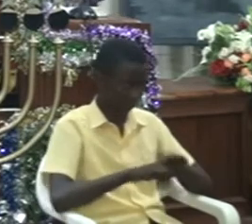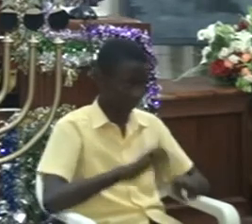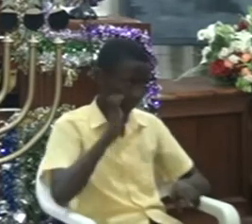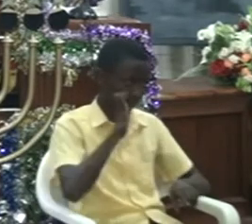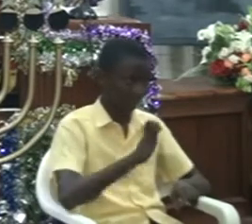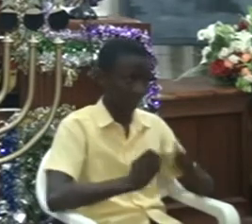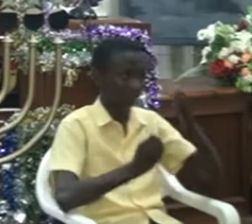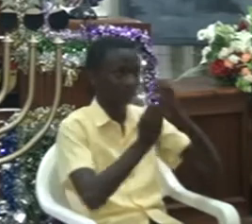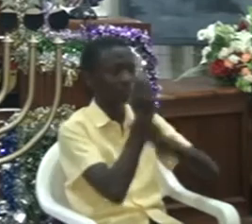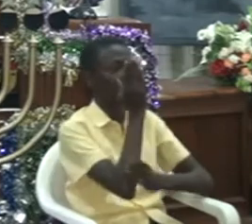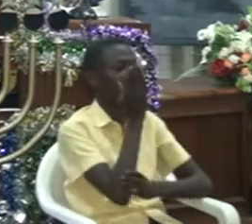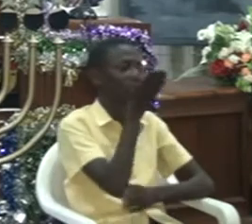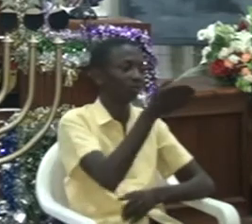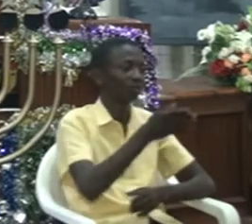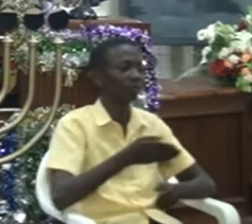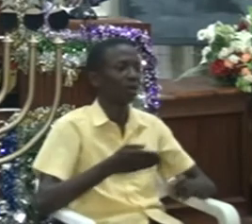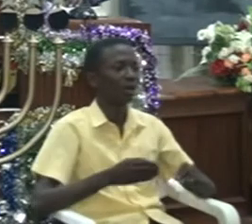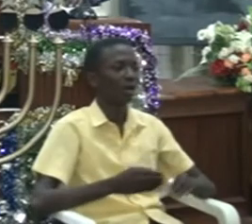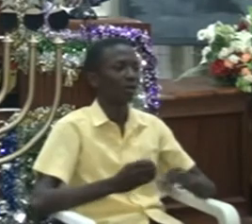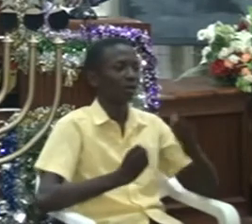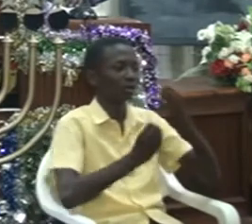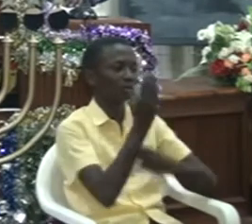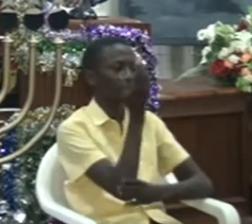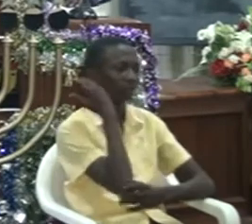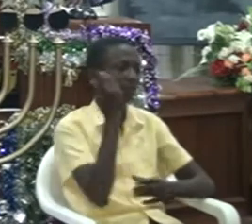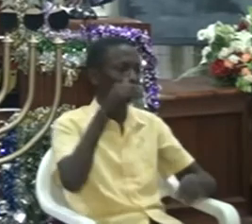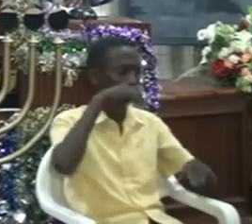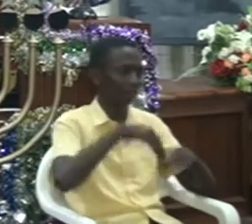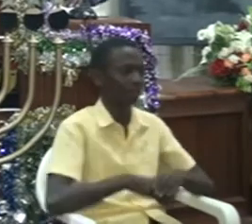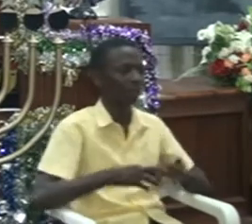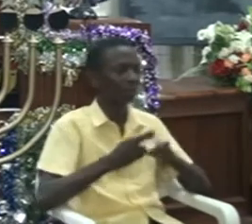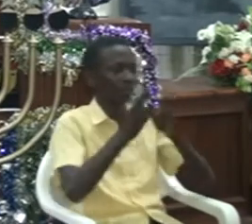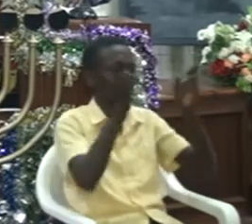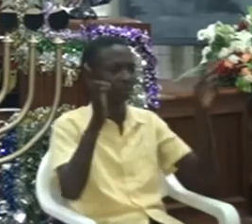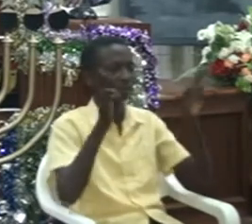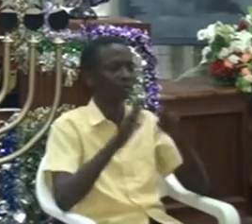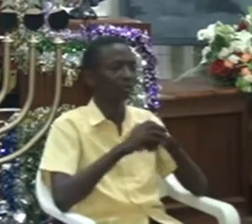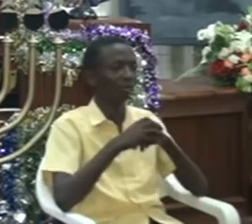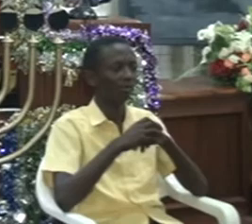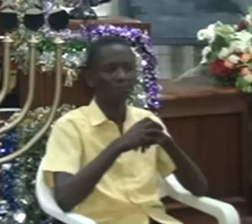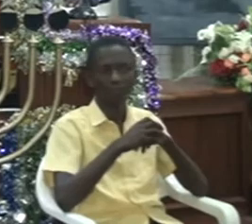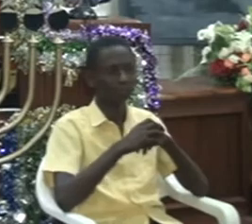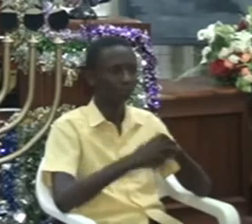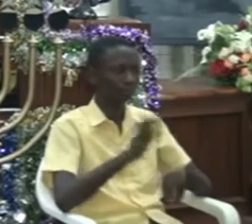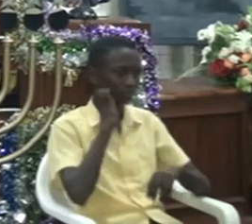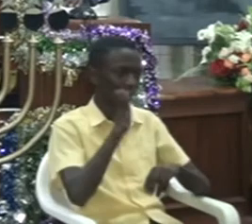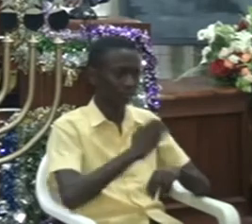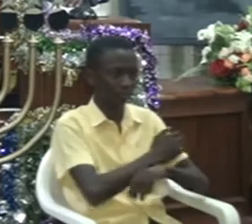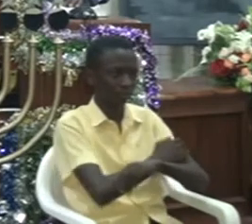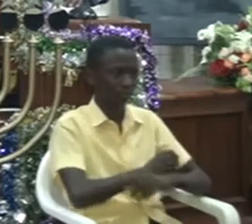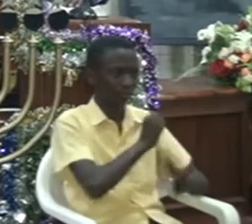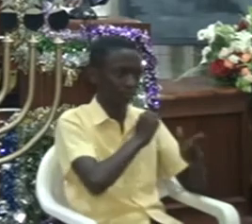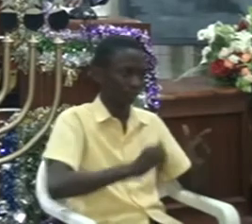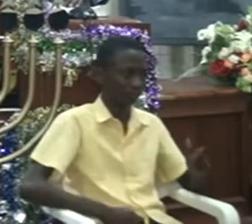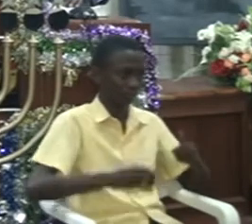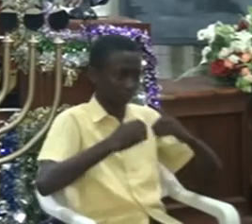elle grandissait en révélation. Na sa ville, alikuwa iko na komala ndani ya ufunuo. Et le Seigneur a vu qu'elle